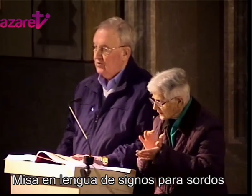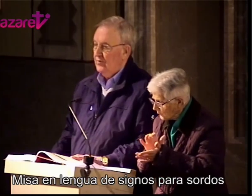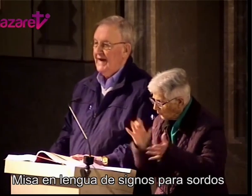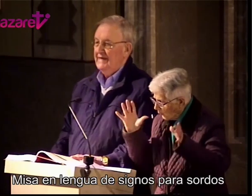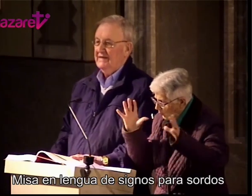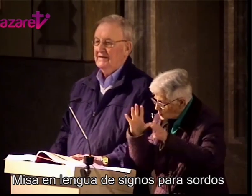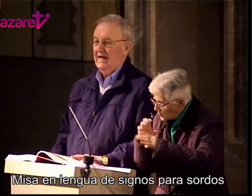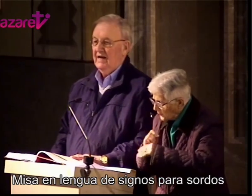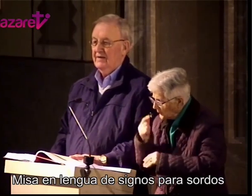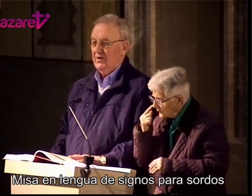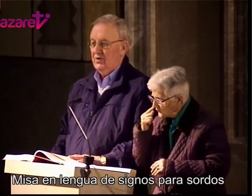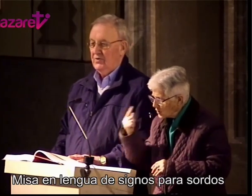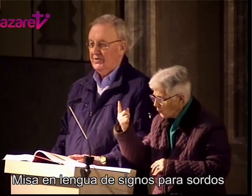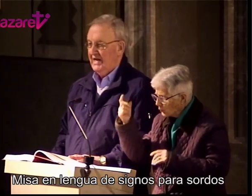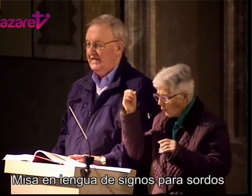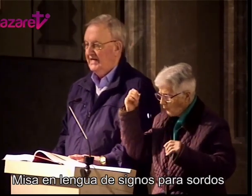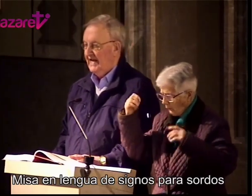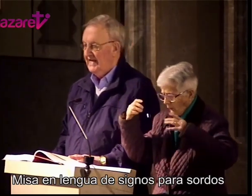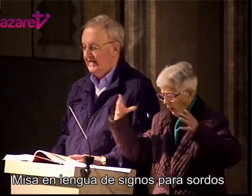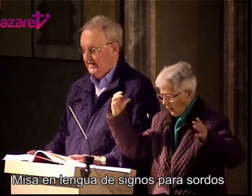Lectura del libro de Isaías.